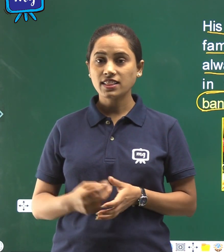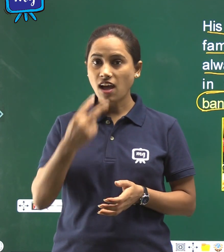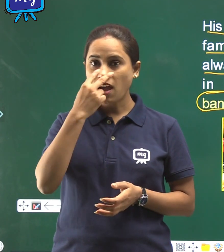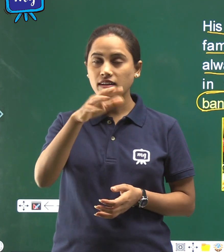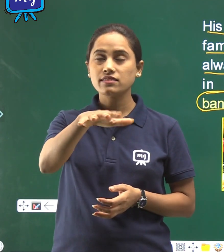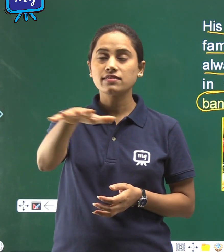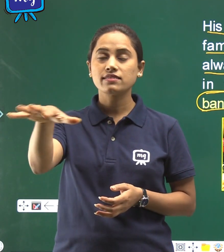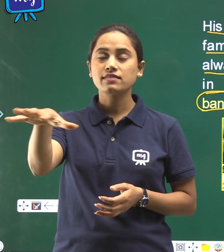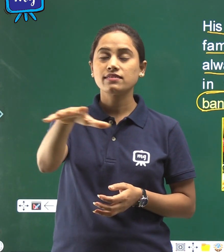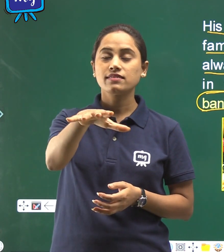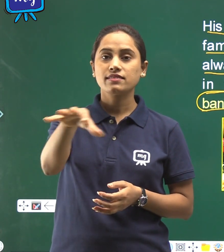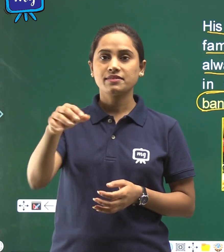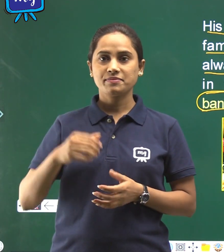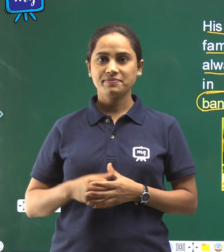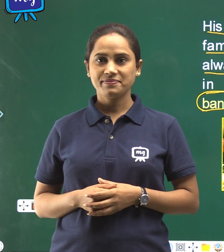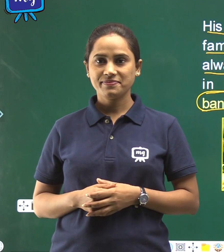अंधा.